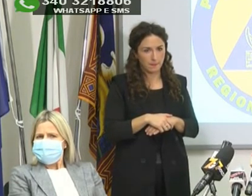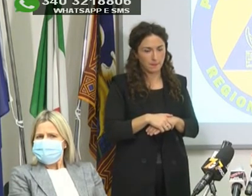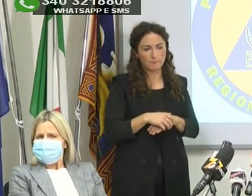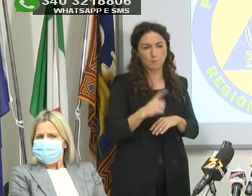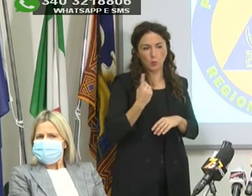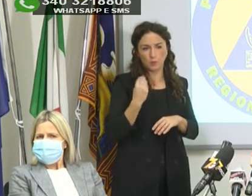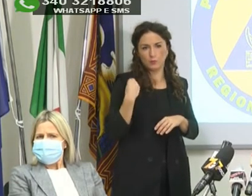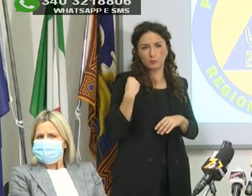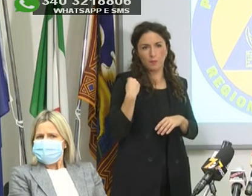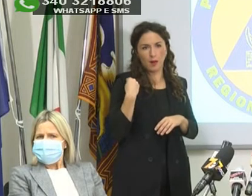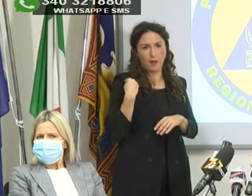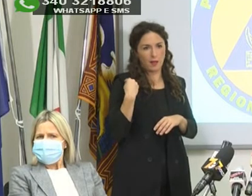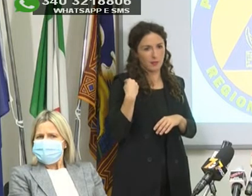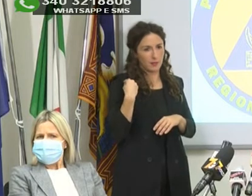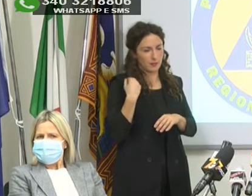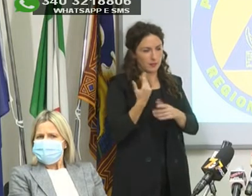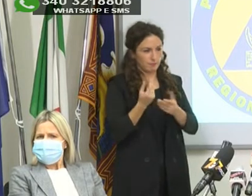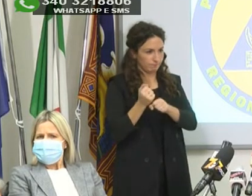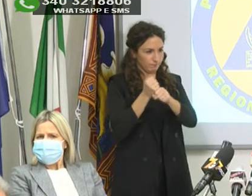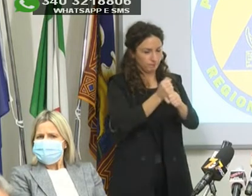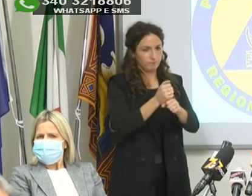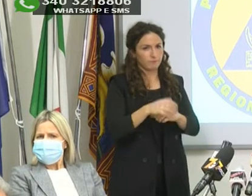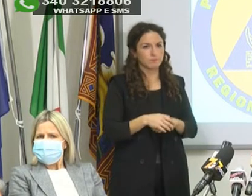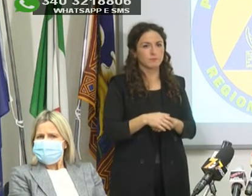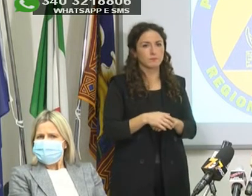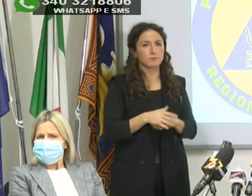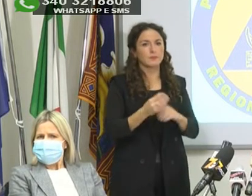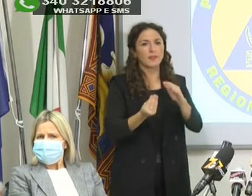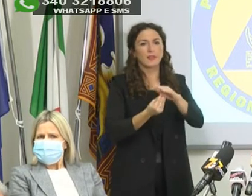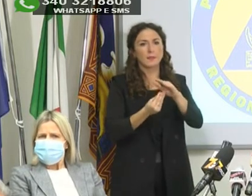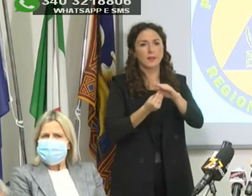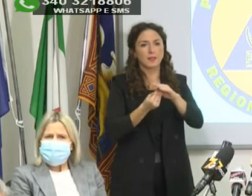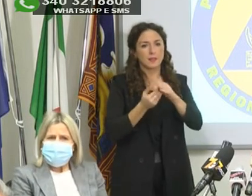rivolto una domanda per lei, i dipendenti ausiliari